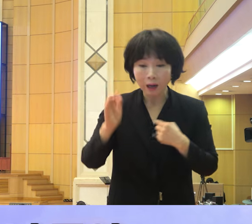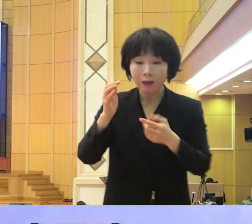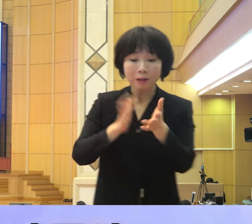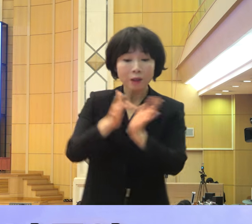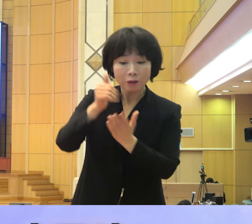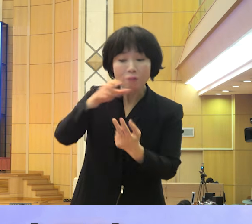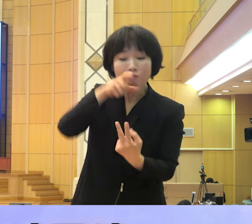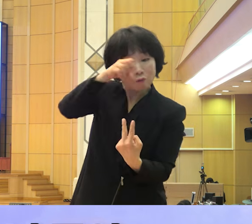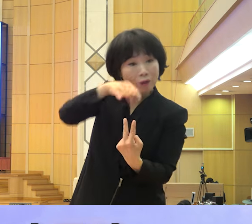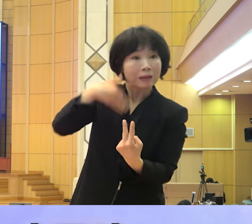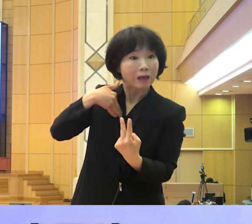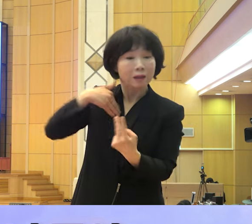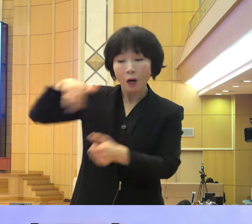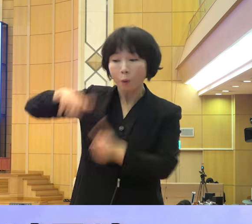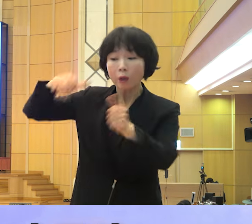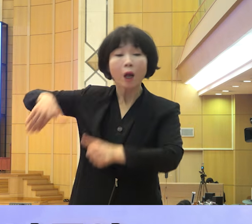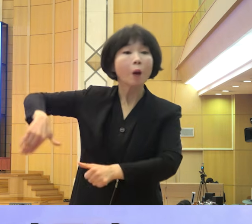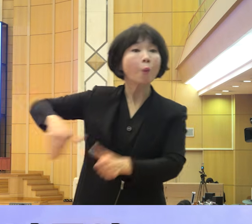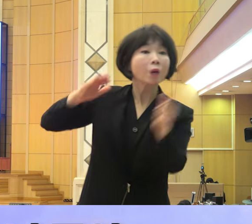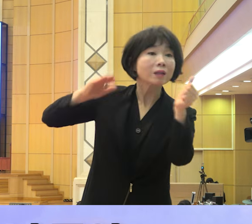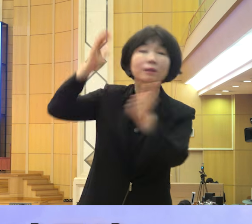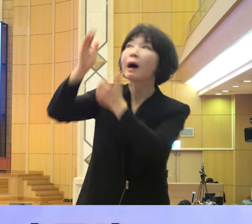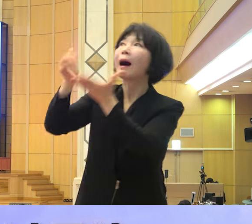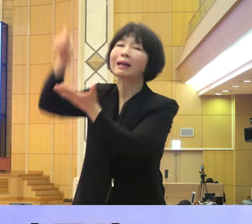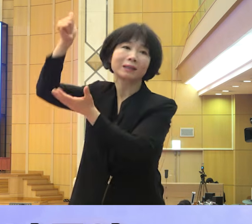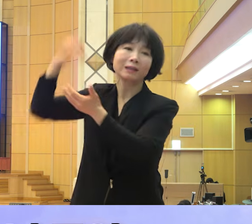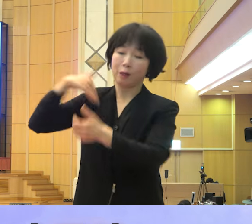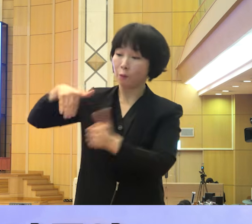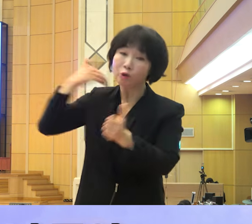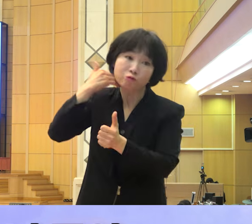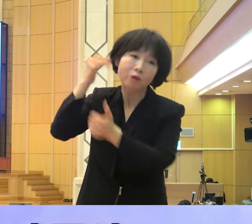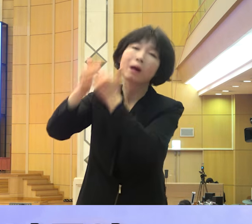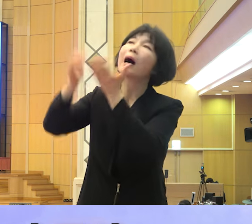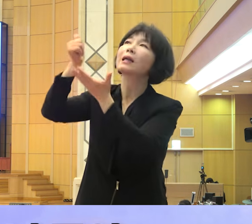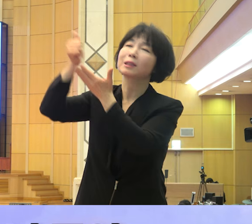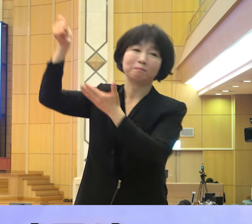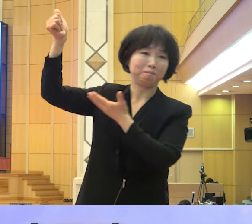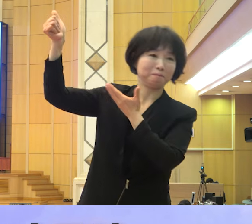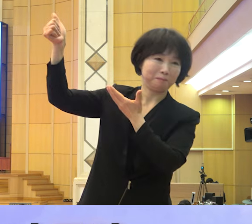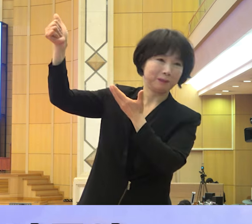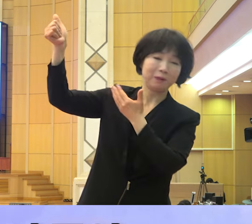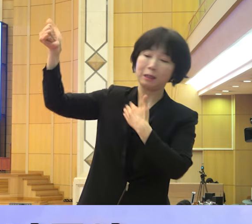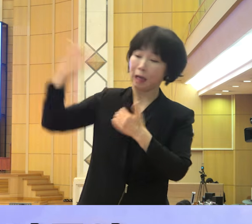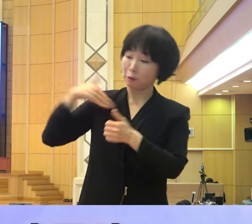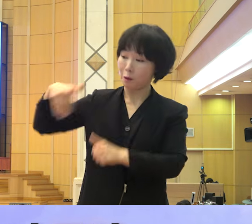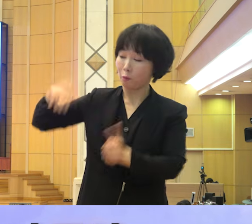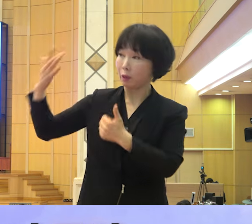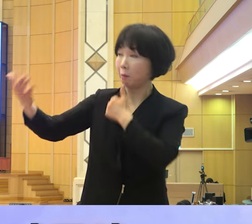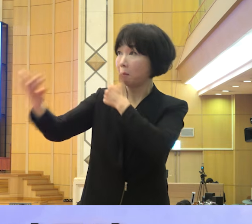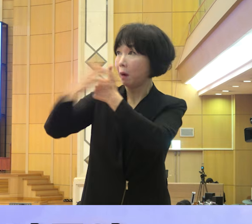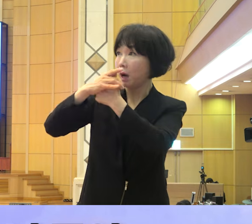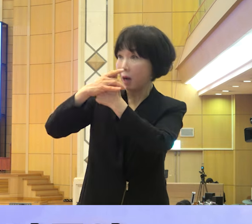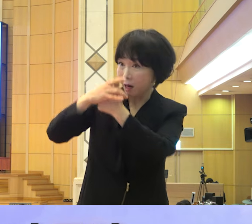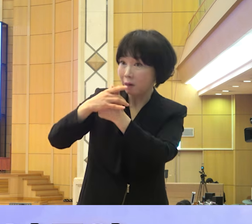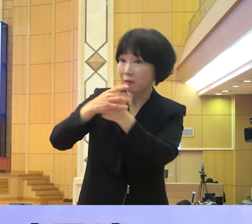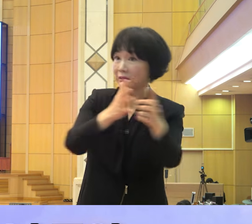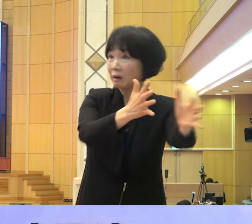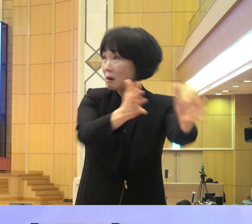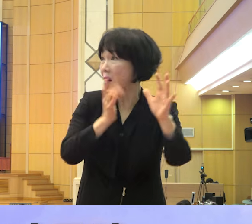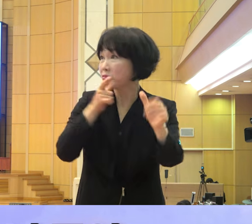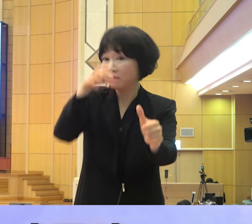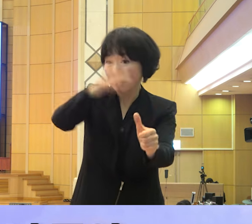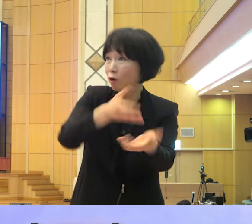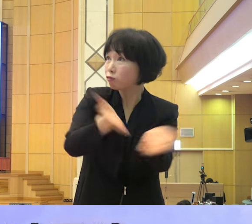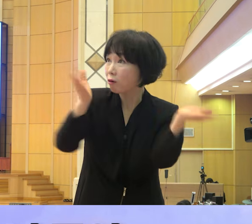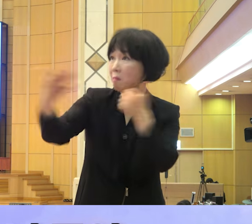요한을 선자로 보내신 하나님이 나를 보내어 물로 세례를